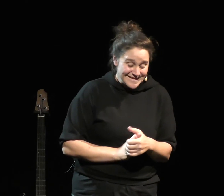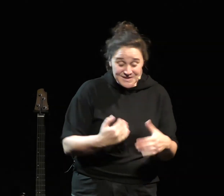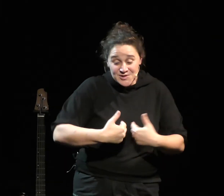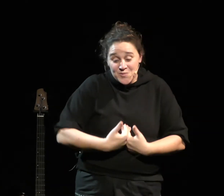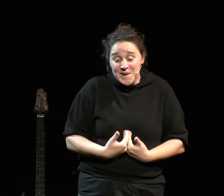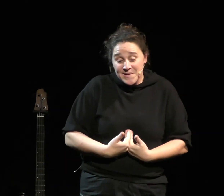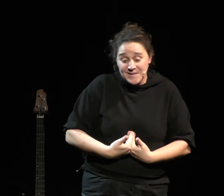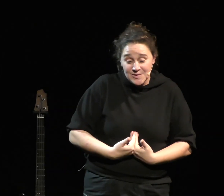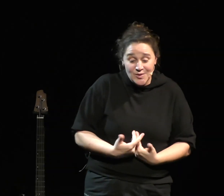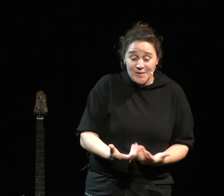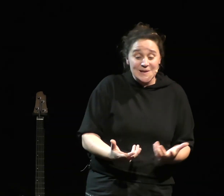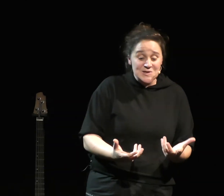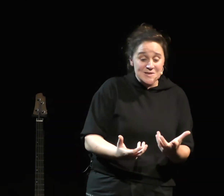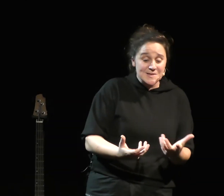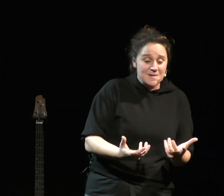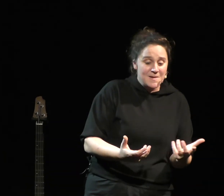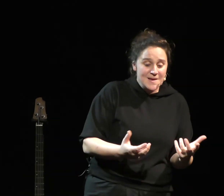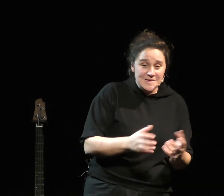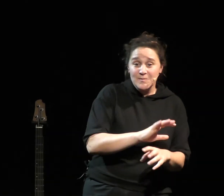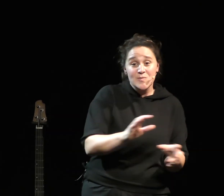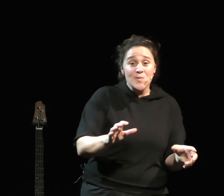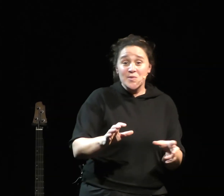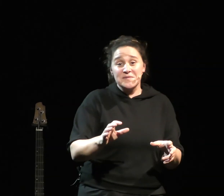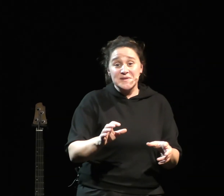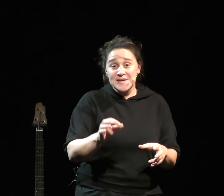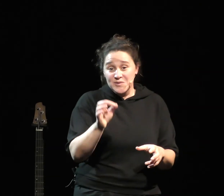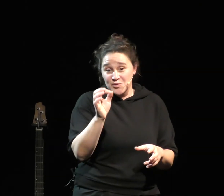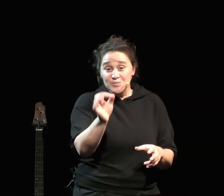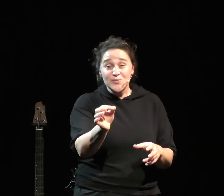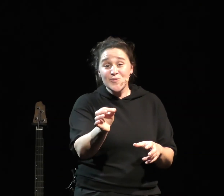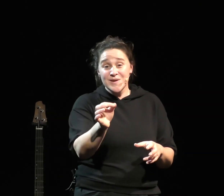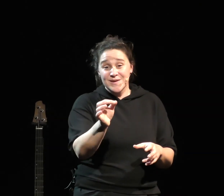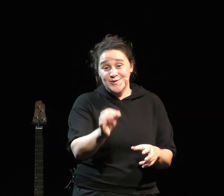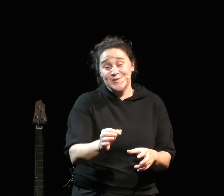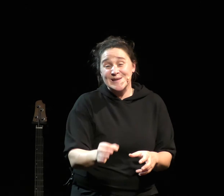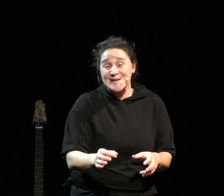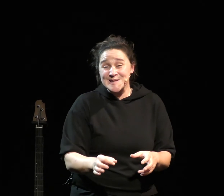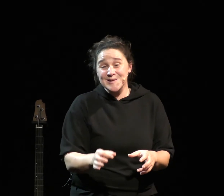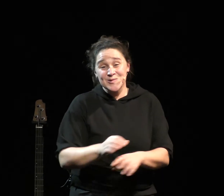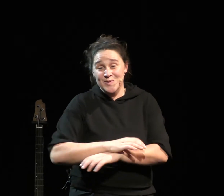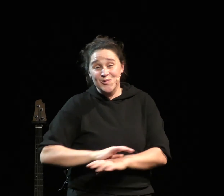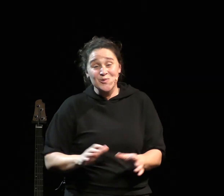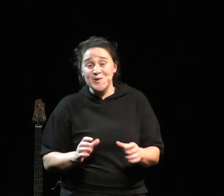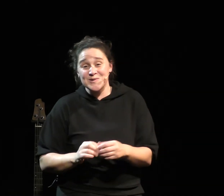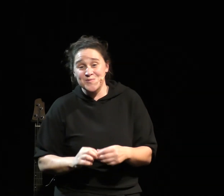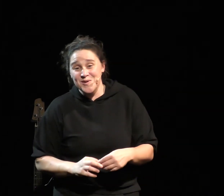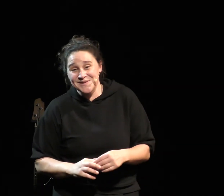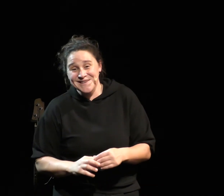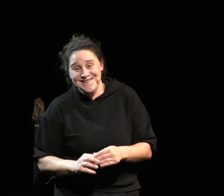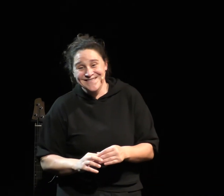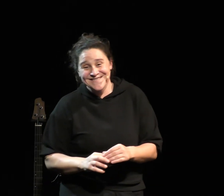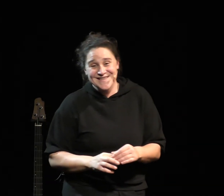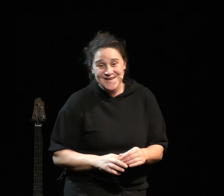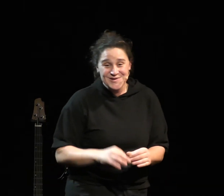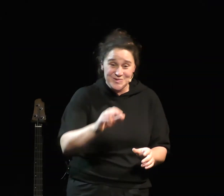Et si je pars, le cœur léger, c'est simplement pour éviter que le bout que je t'ai laissé ne soit trop lourd à supporter.